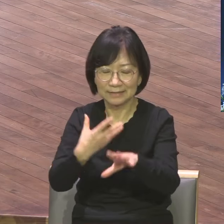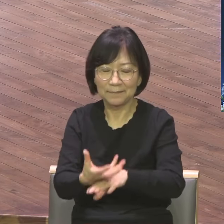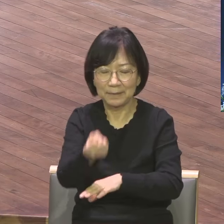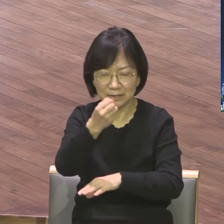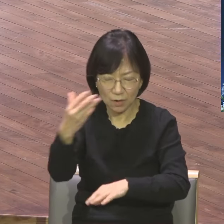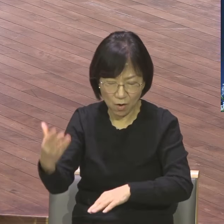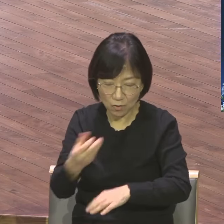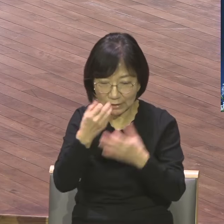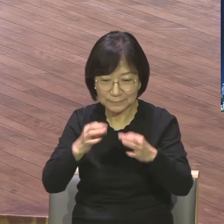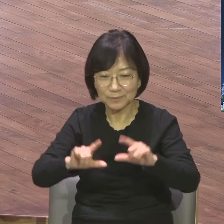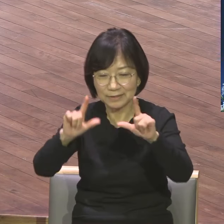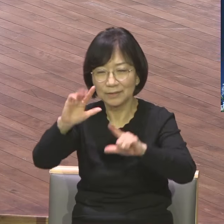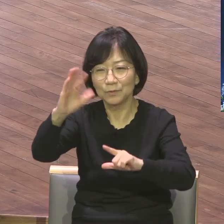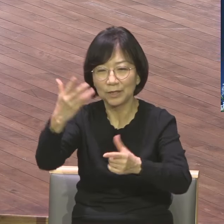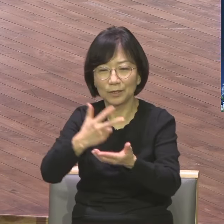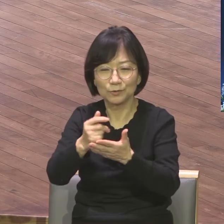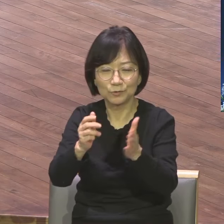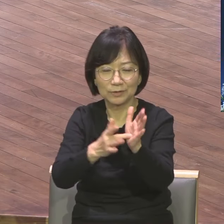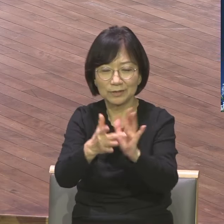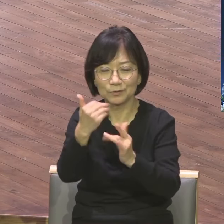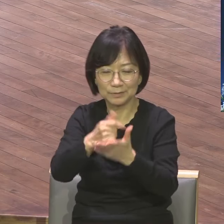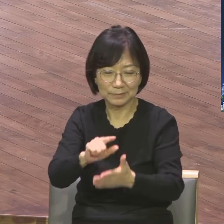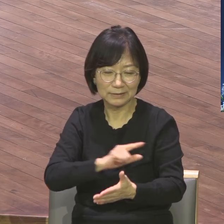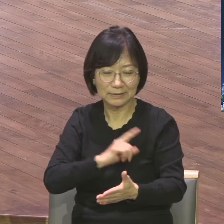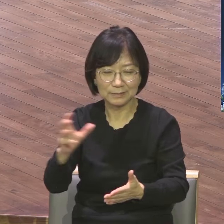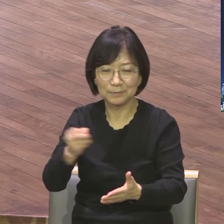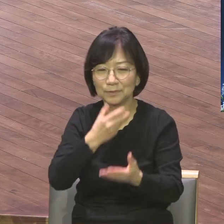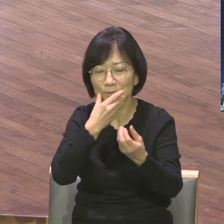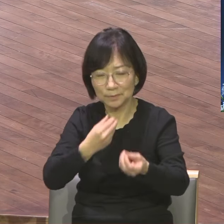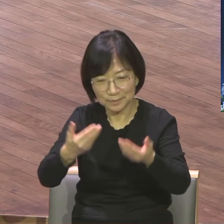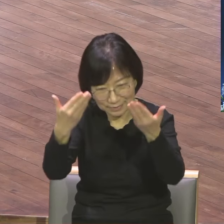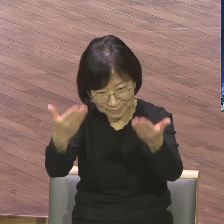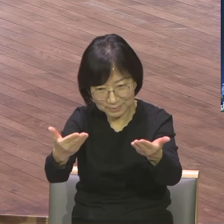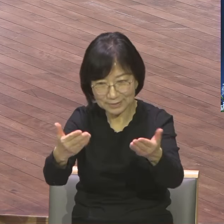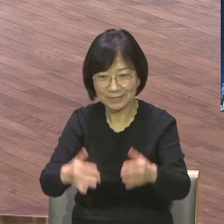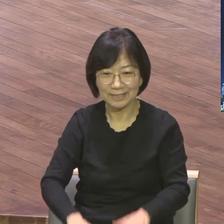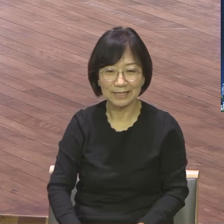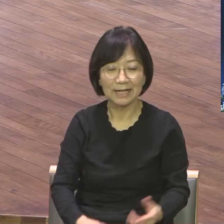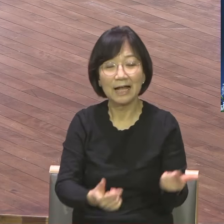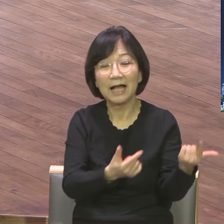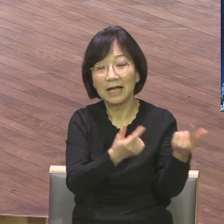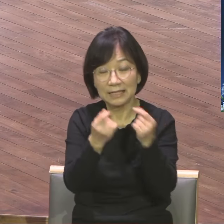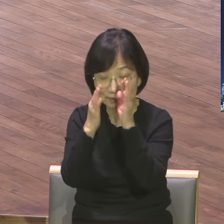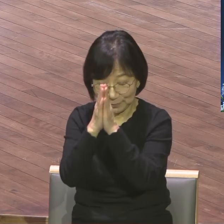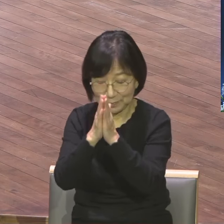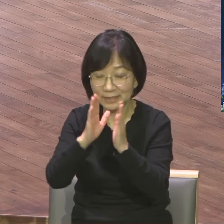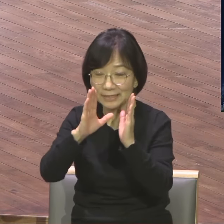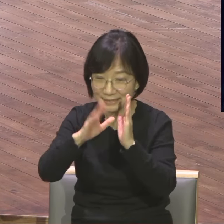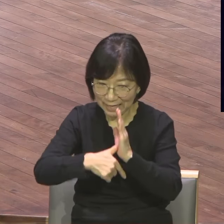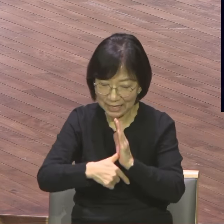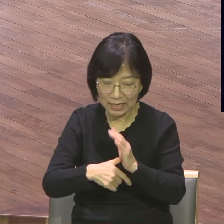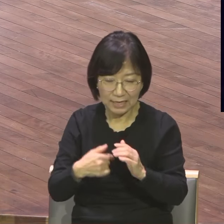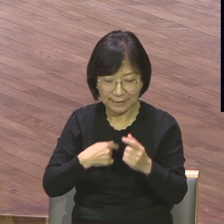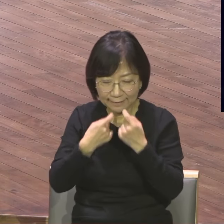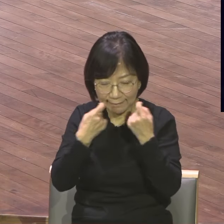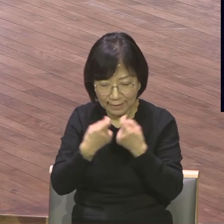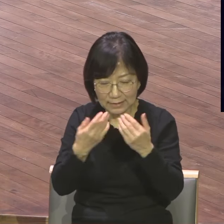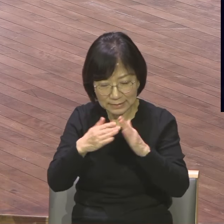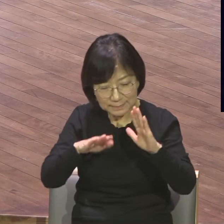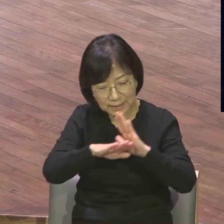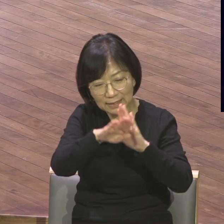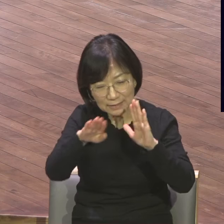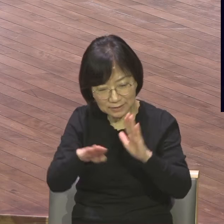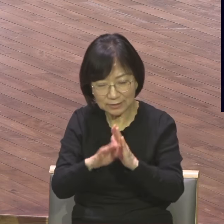이름으로 축복합니다. 우리 한번 기도하겠습니다. 오늘 기도할 때 여러 가지 기도 제목이 있습니다. 가정의 기도 제목도